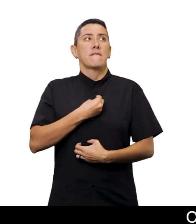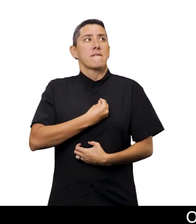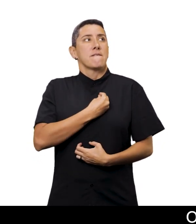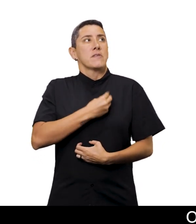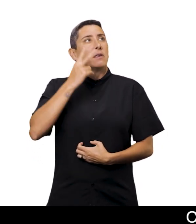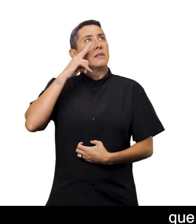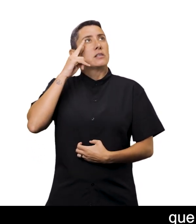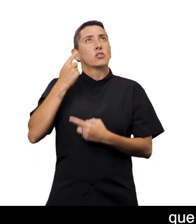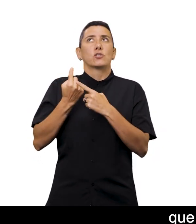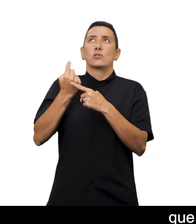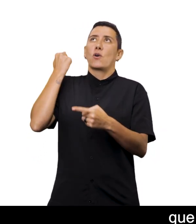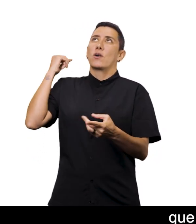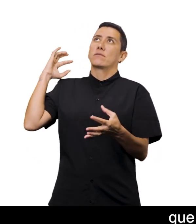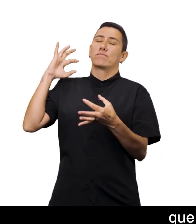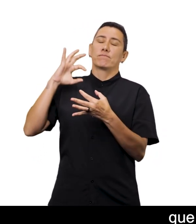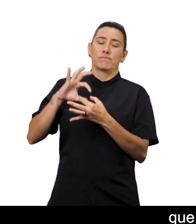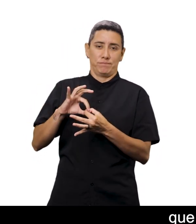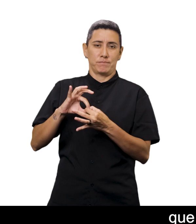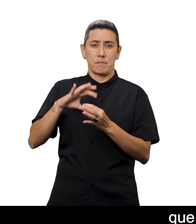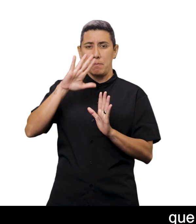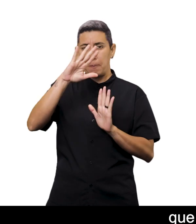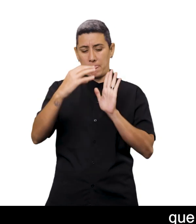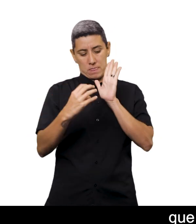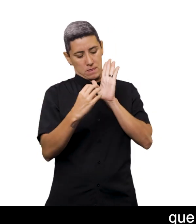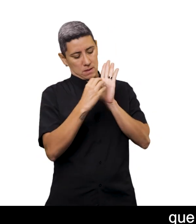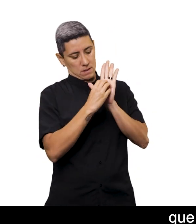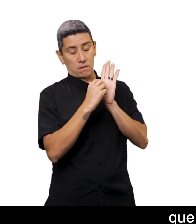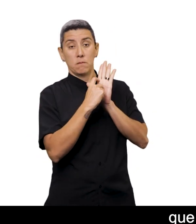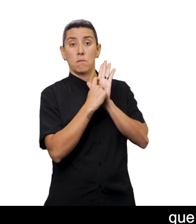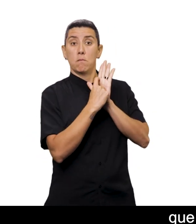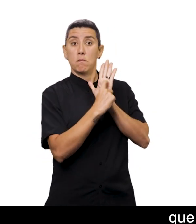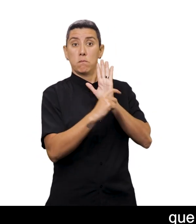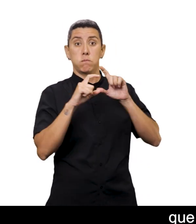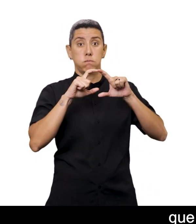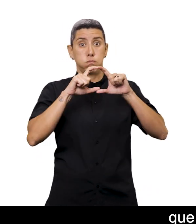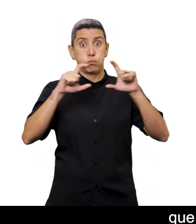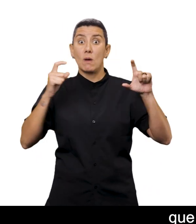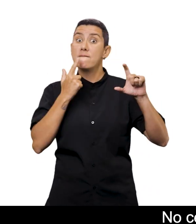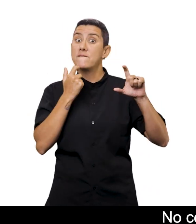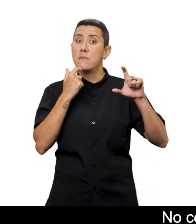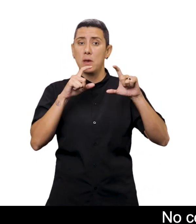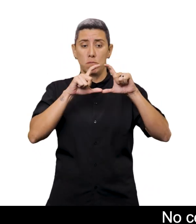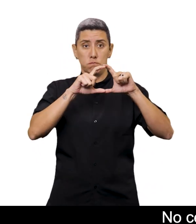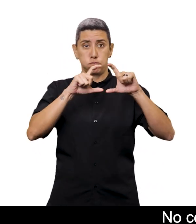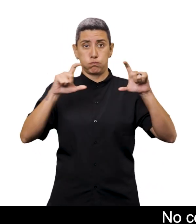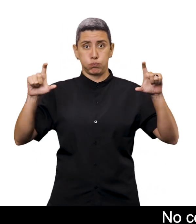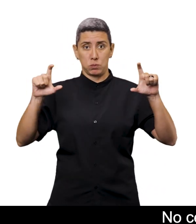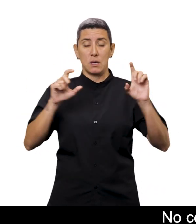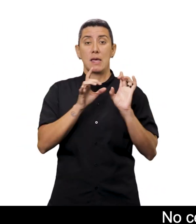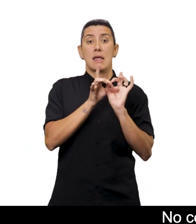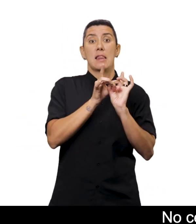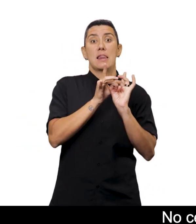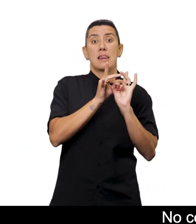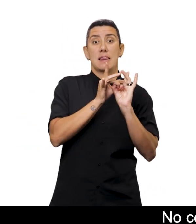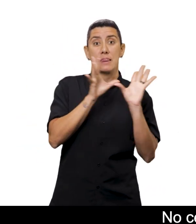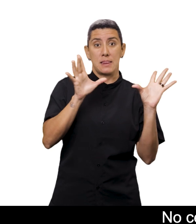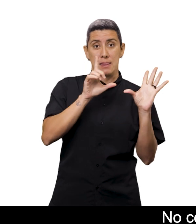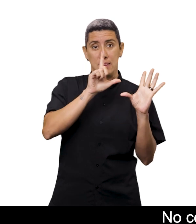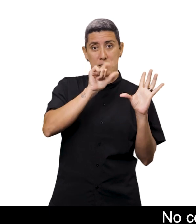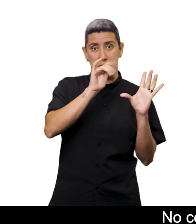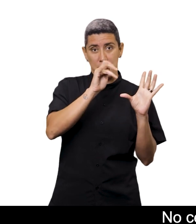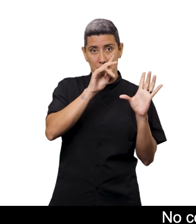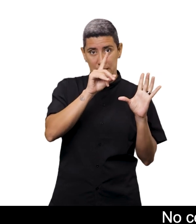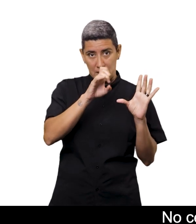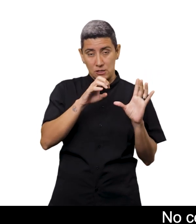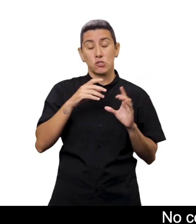mais escuros que produzem uma sensação de vivência e história. No centro do tecido está escrito em